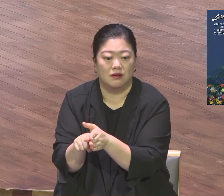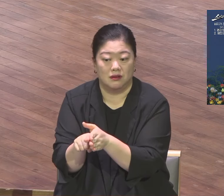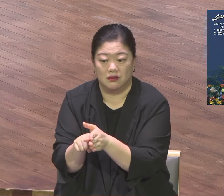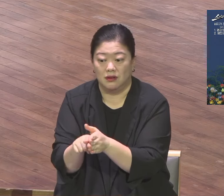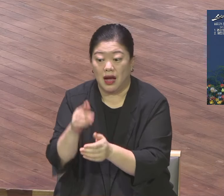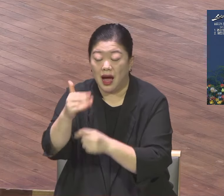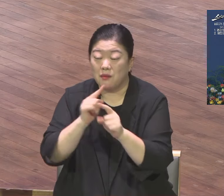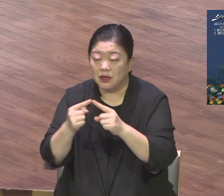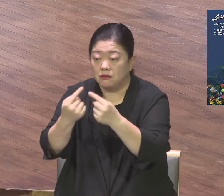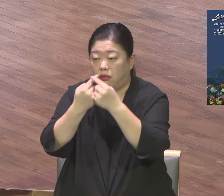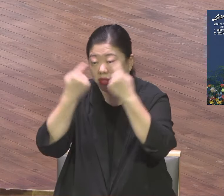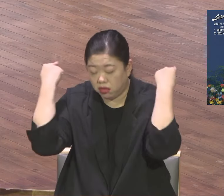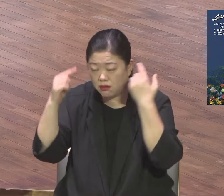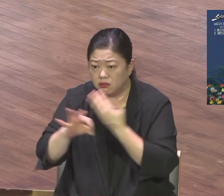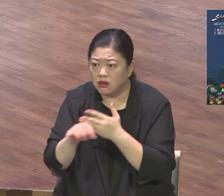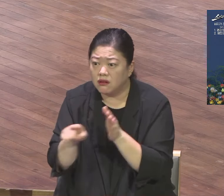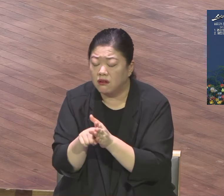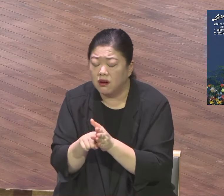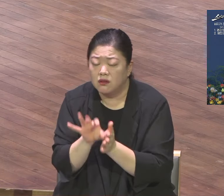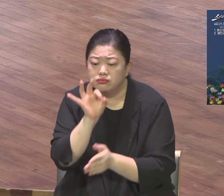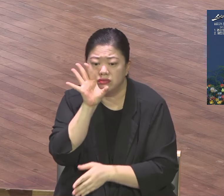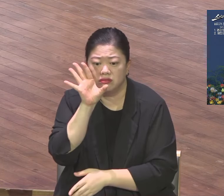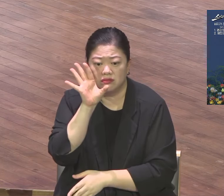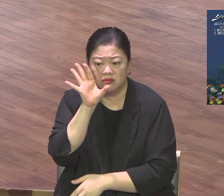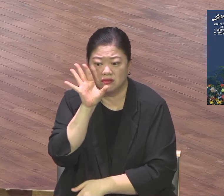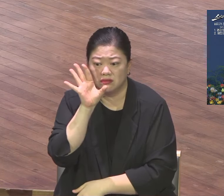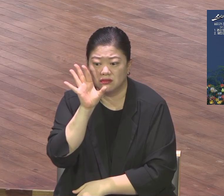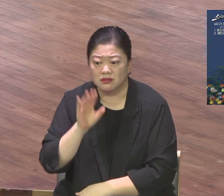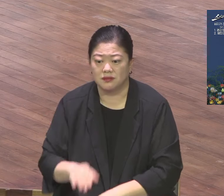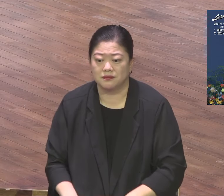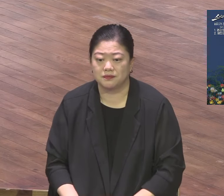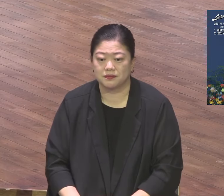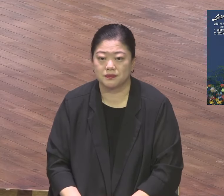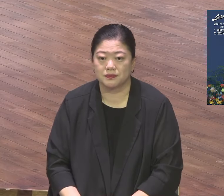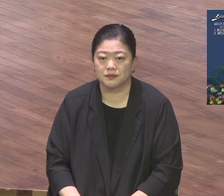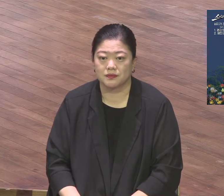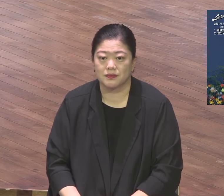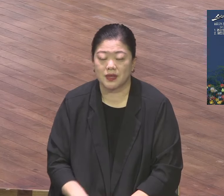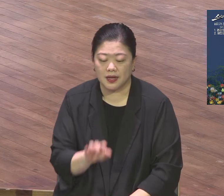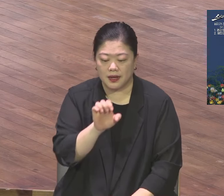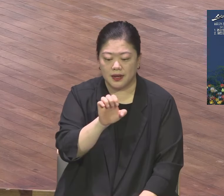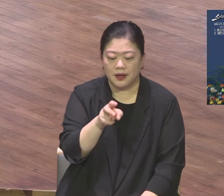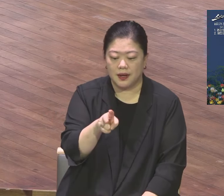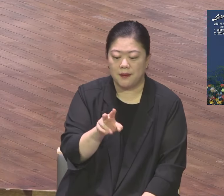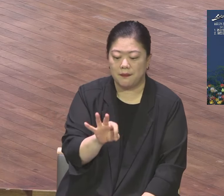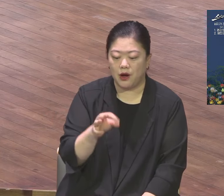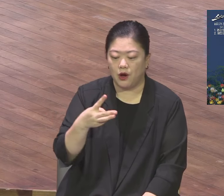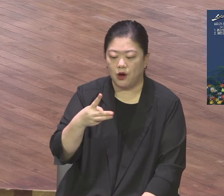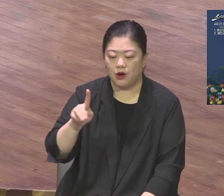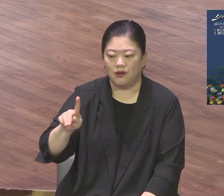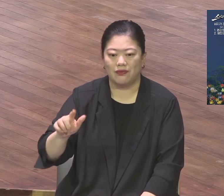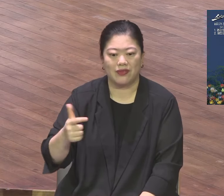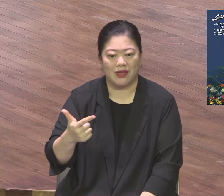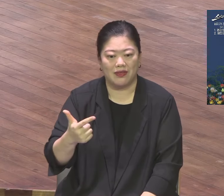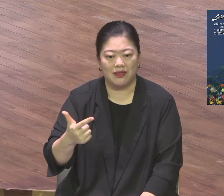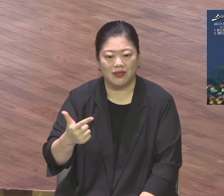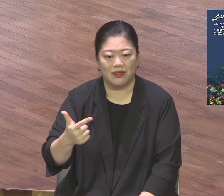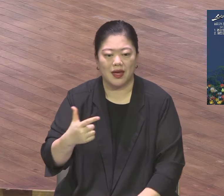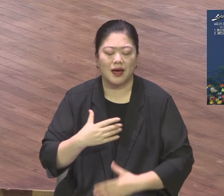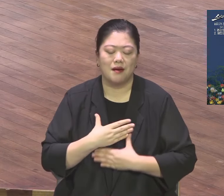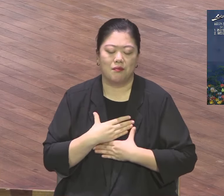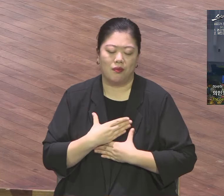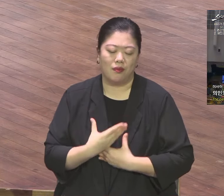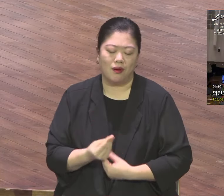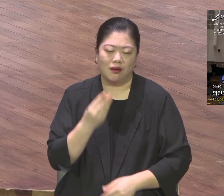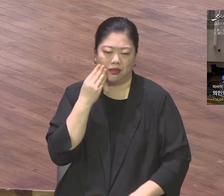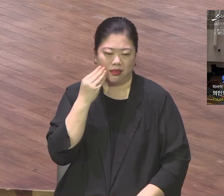이런 삶 속에 임하는 것이 바로 뭐냐? 평탄의 삶이에요. 평탄의 삶. 자, 7절 보세요.